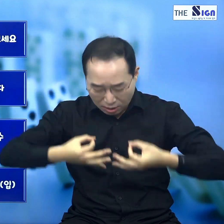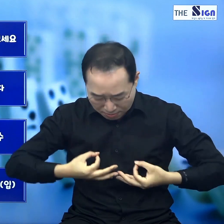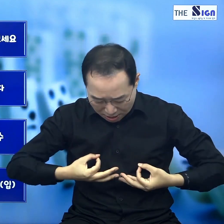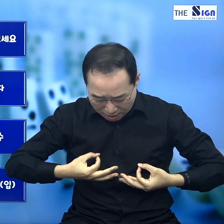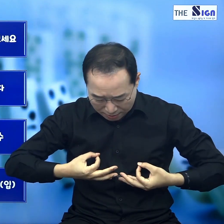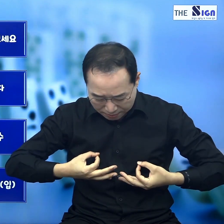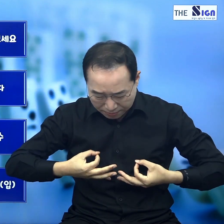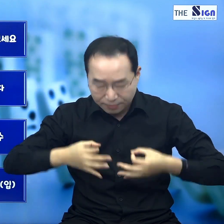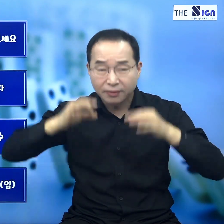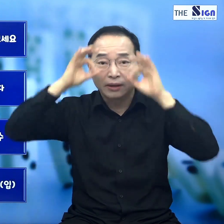내려갑니다.